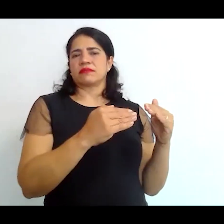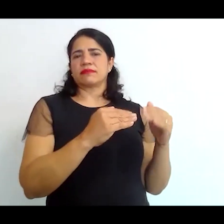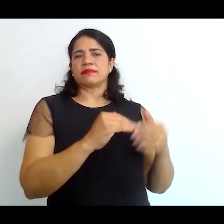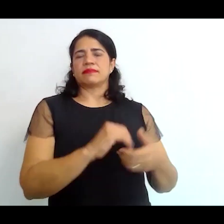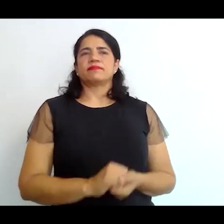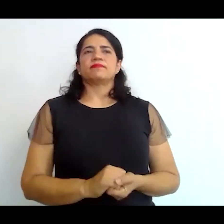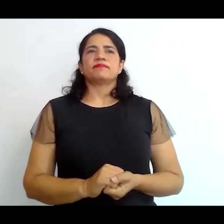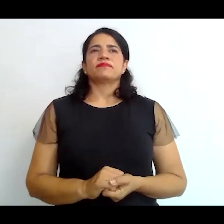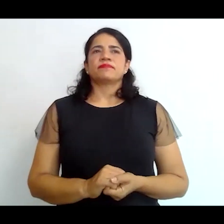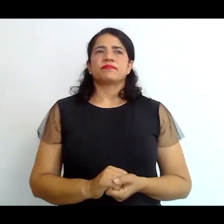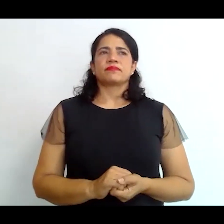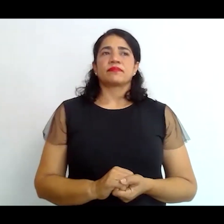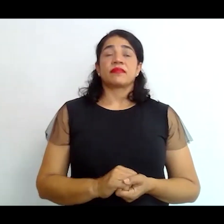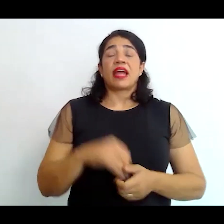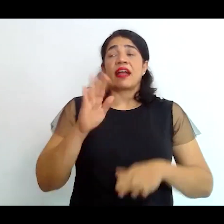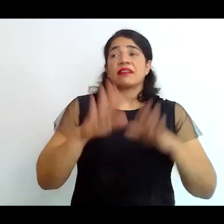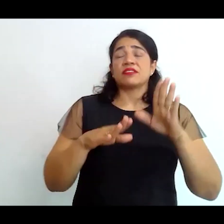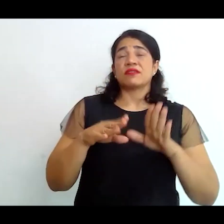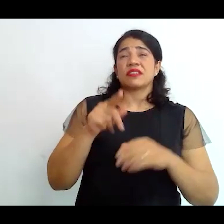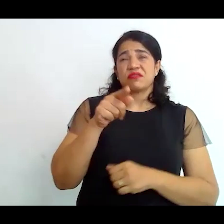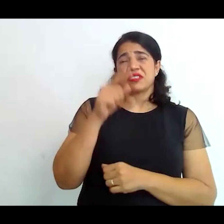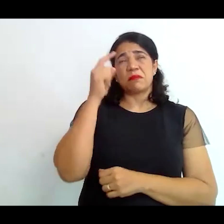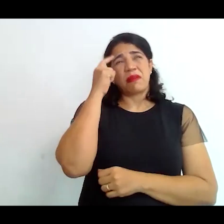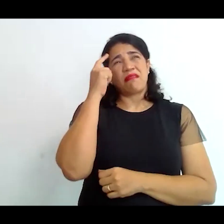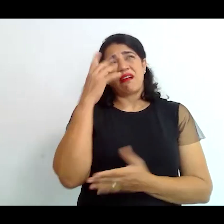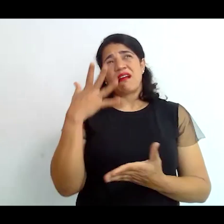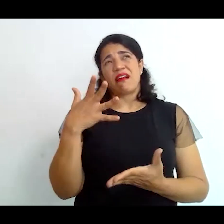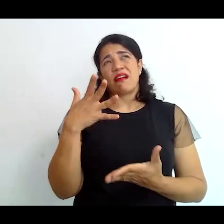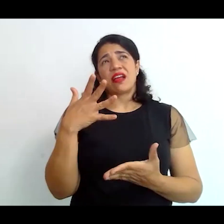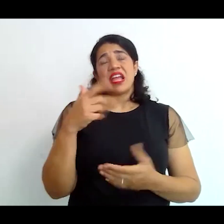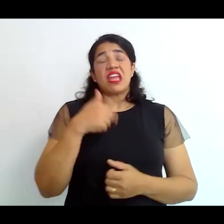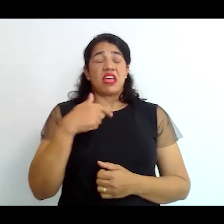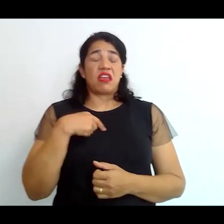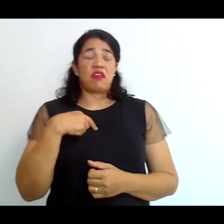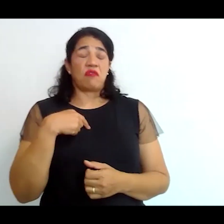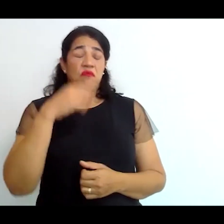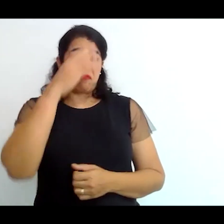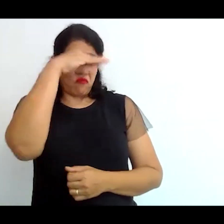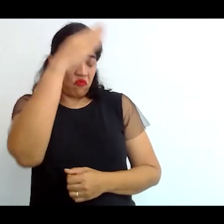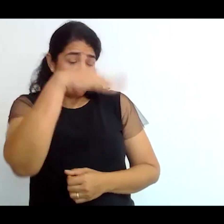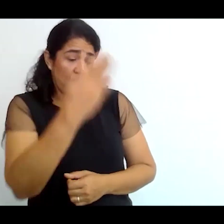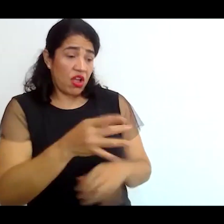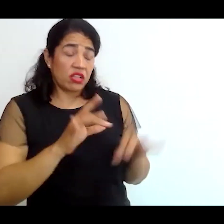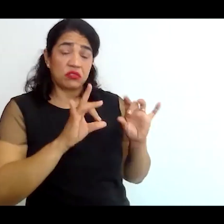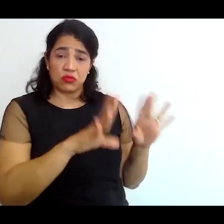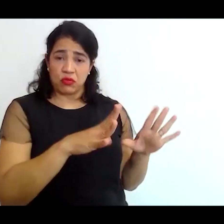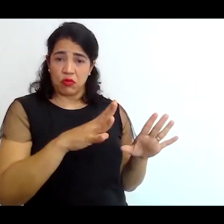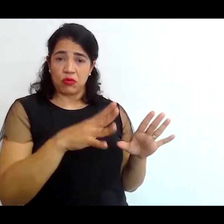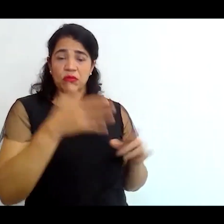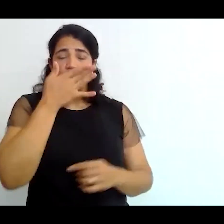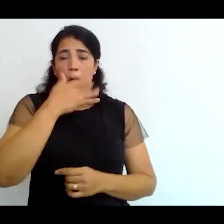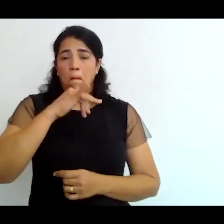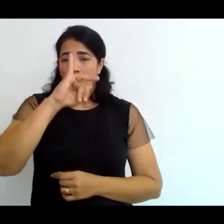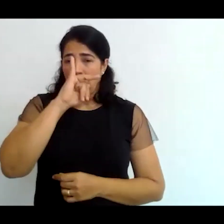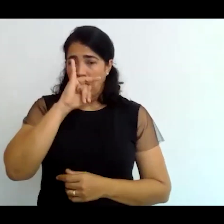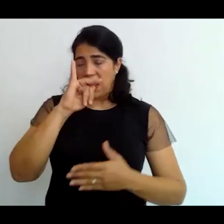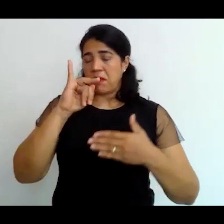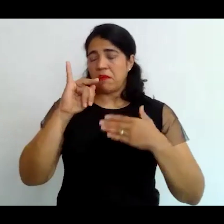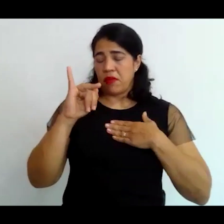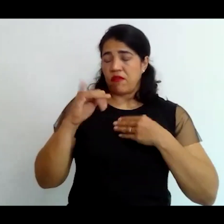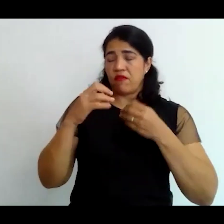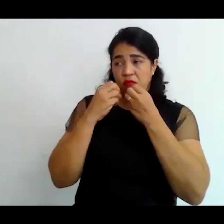porque os seus pais trataram bem você. Você não honra os pais porque os seus pais cuidaram bem de você. Não é retribuição. Honrar